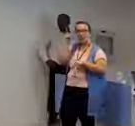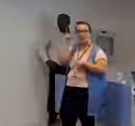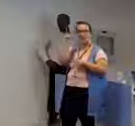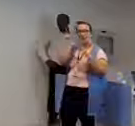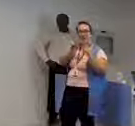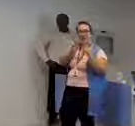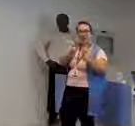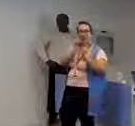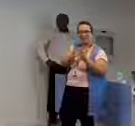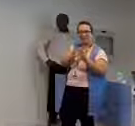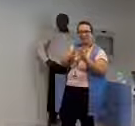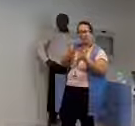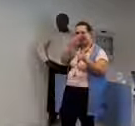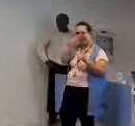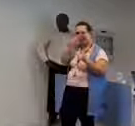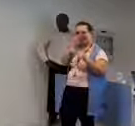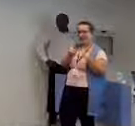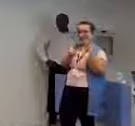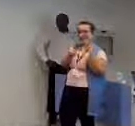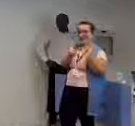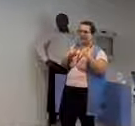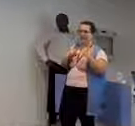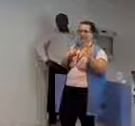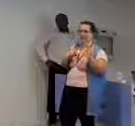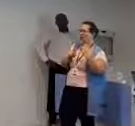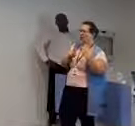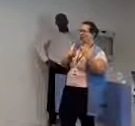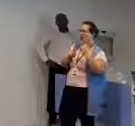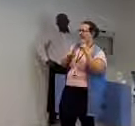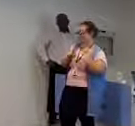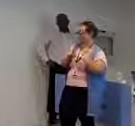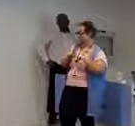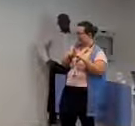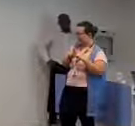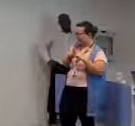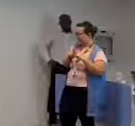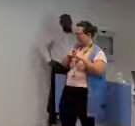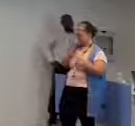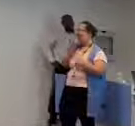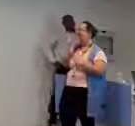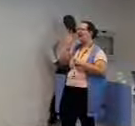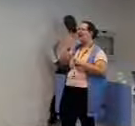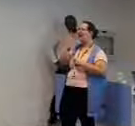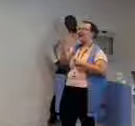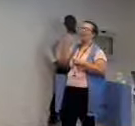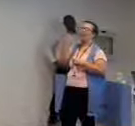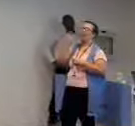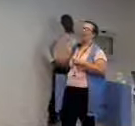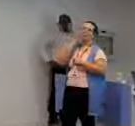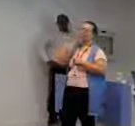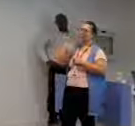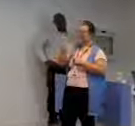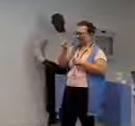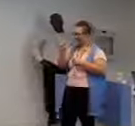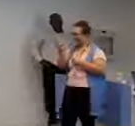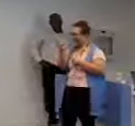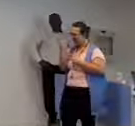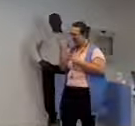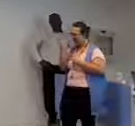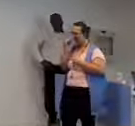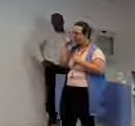realidade, que o cara faz 2, 3, 4, 10 vezes retrabalho na ferramenta até tirar a peça e acha que isso é normal, que vocês não acham normal.